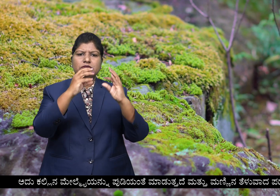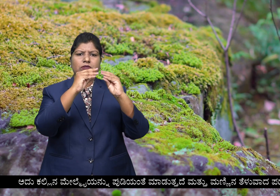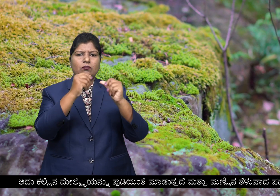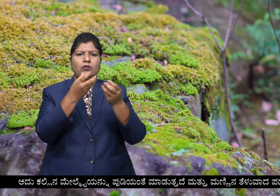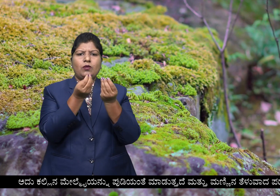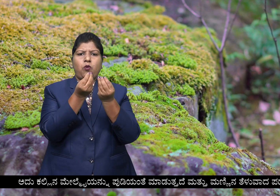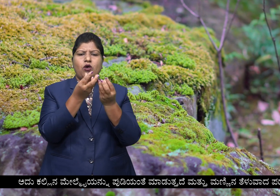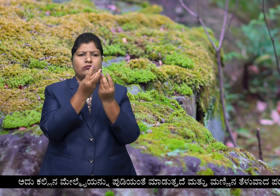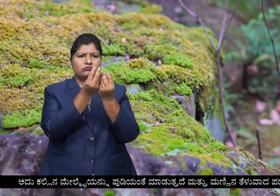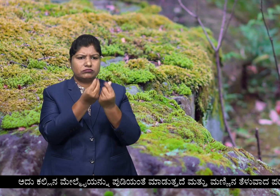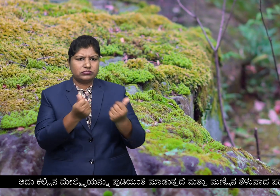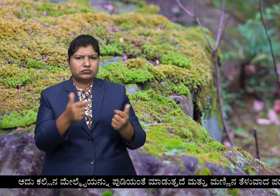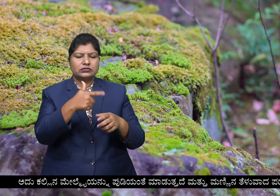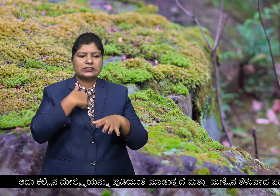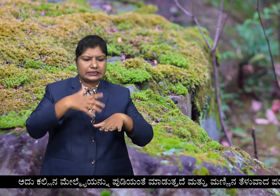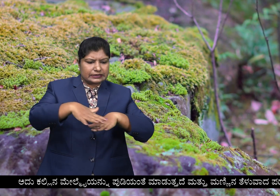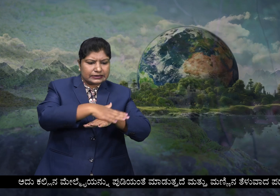ತೆಳುವಾದ ಪದರವನ್ನು ರೂಪಿಸುತ್ತದೆ.